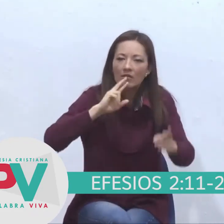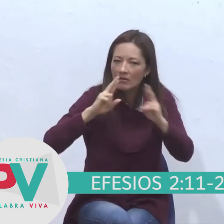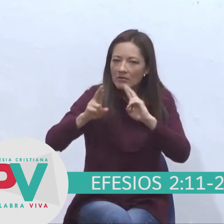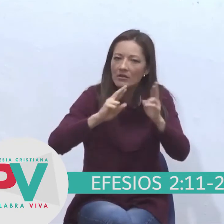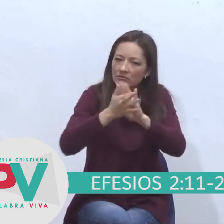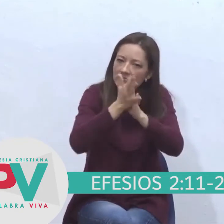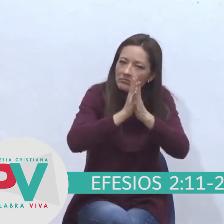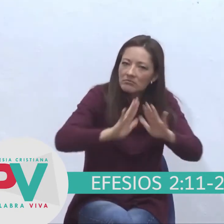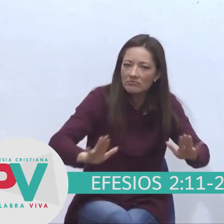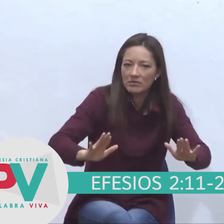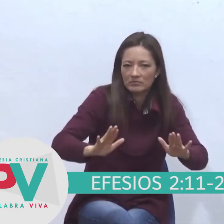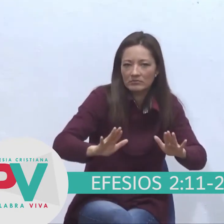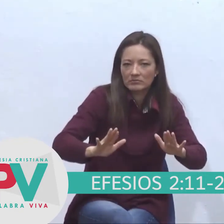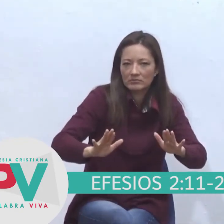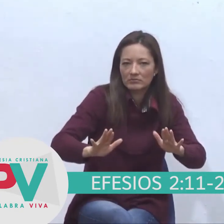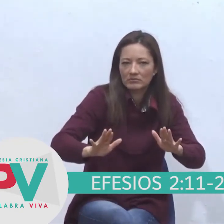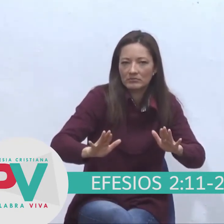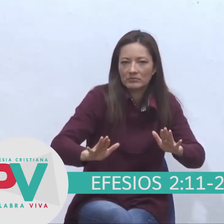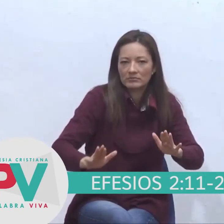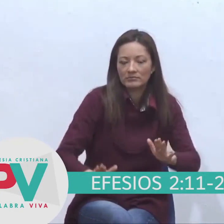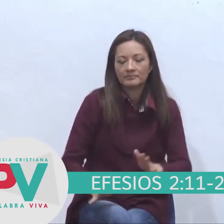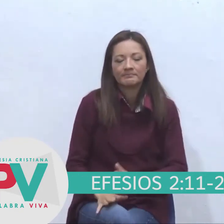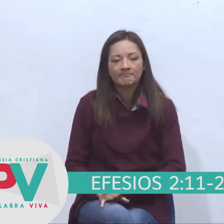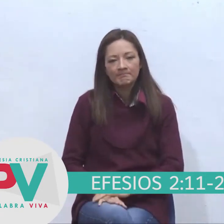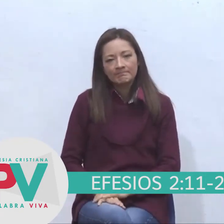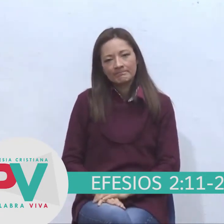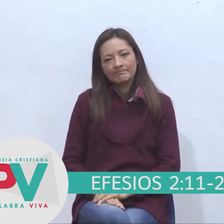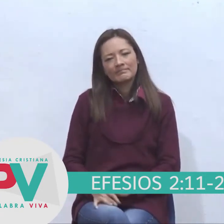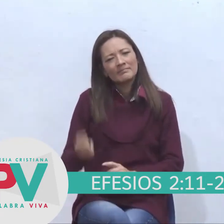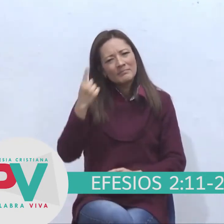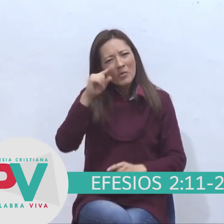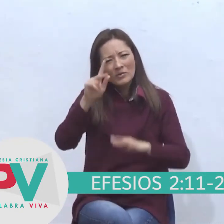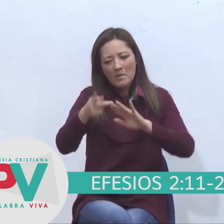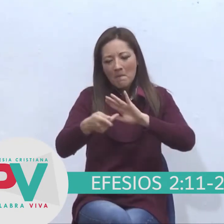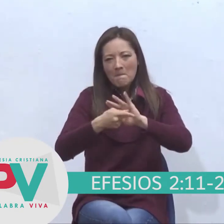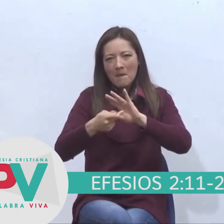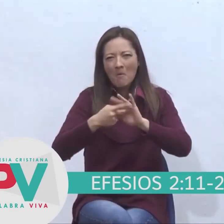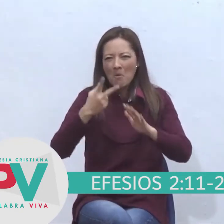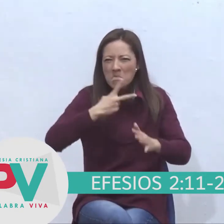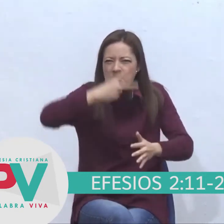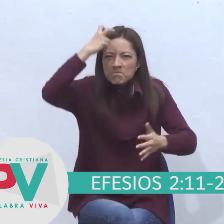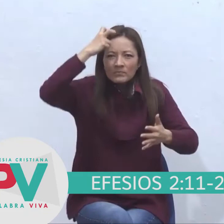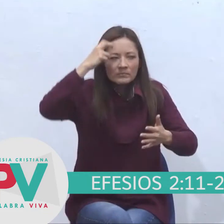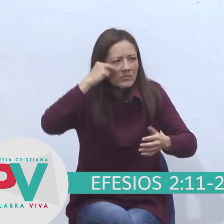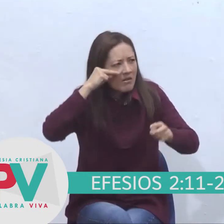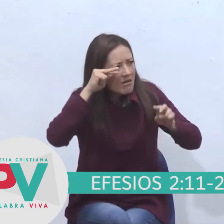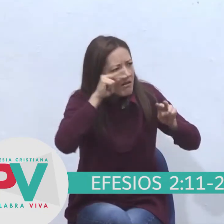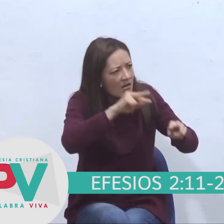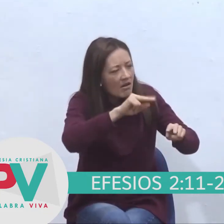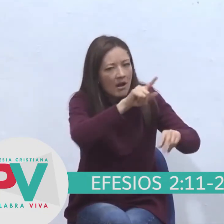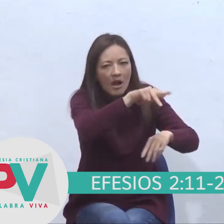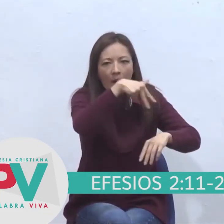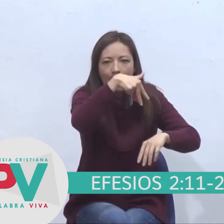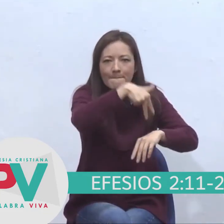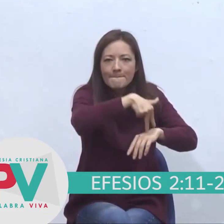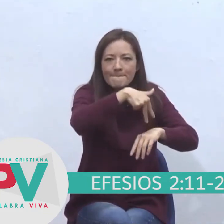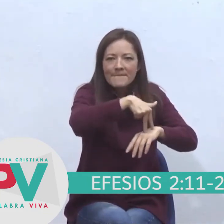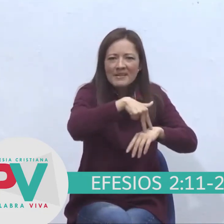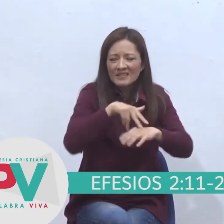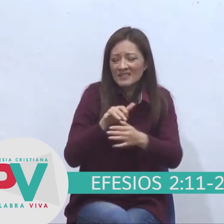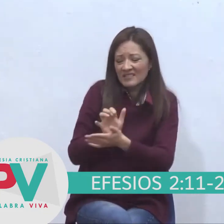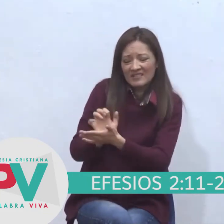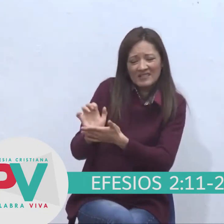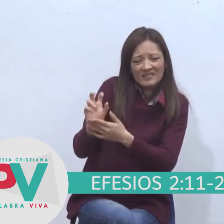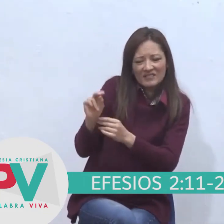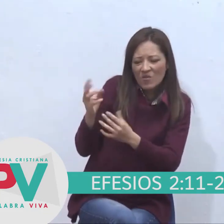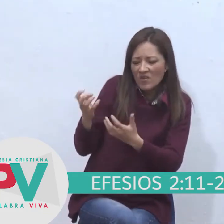paz unos con otros. Por eso Pablo se enoja tanto cuando ve que Pedro rehúsa haber tenido